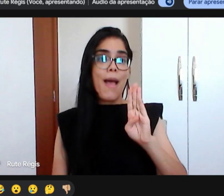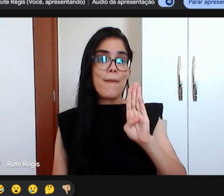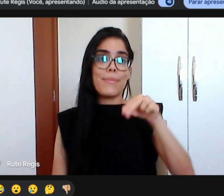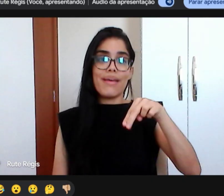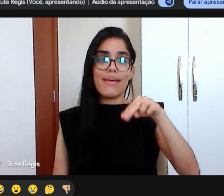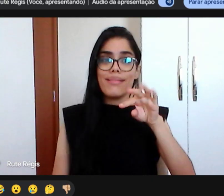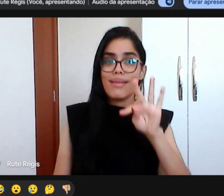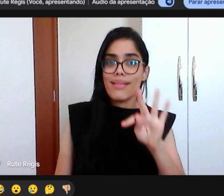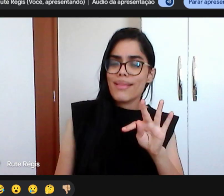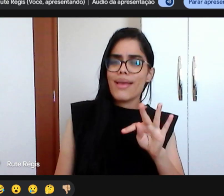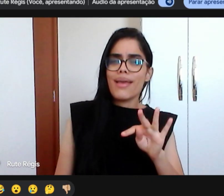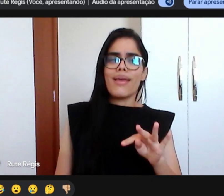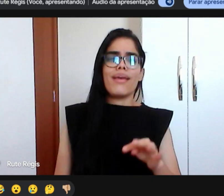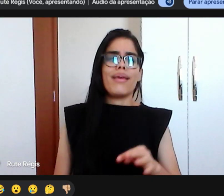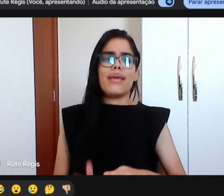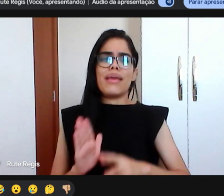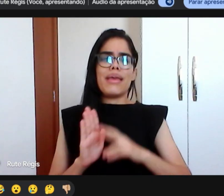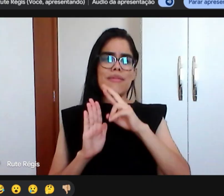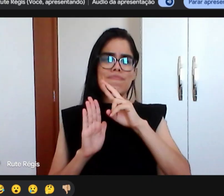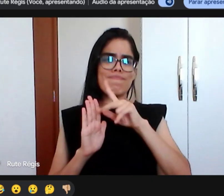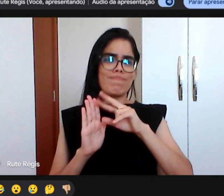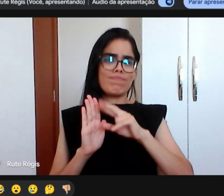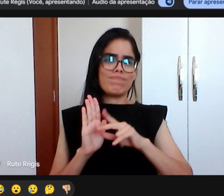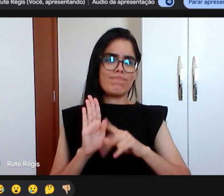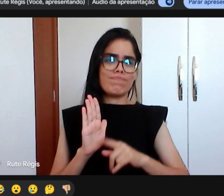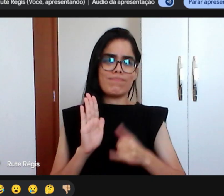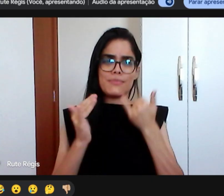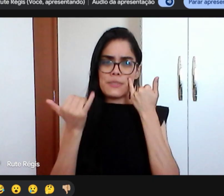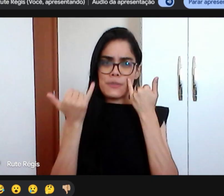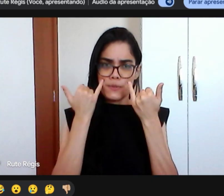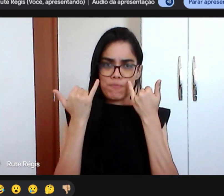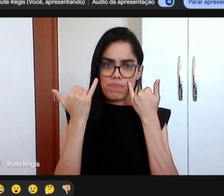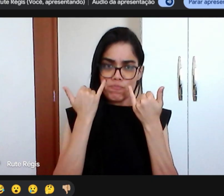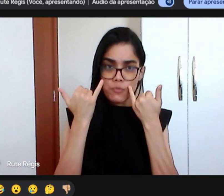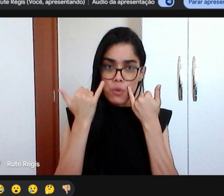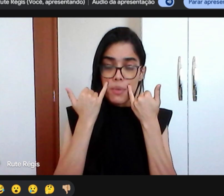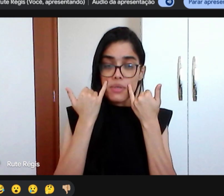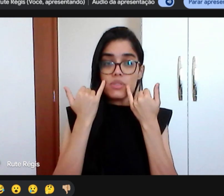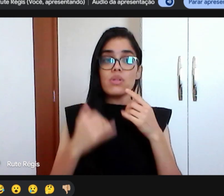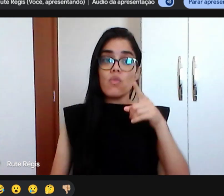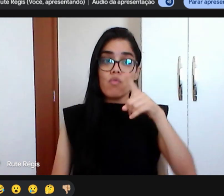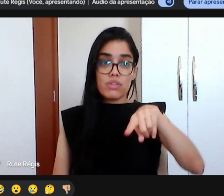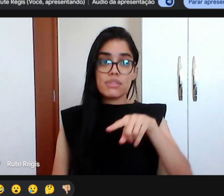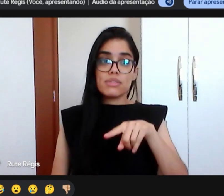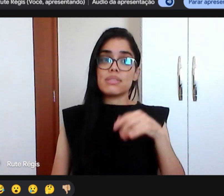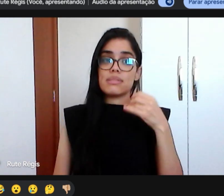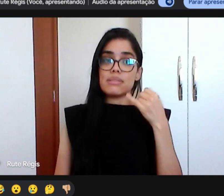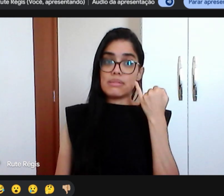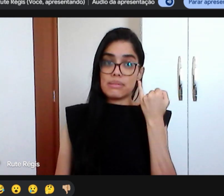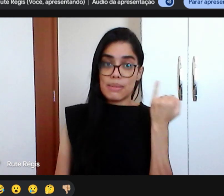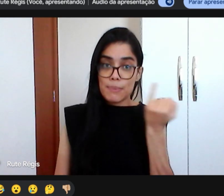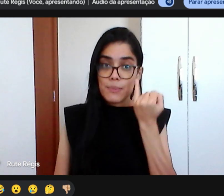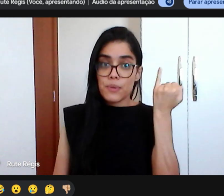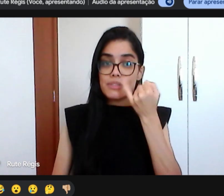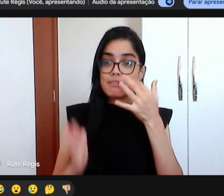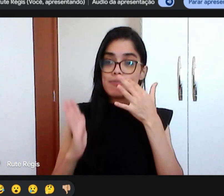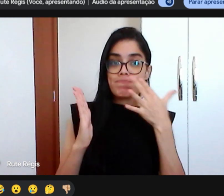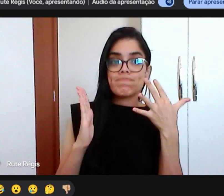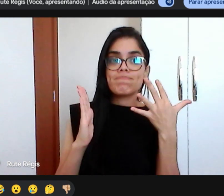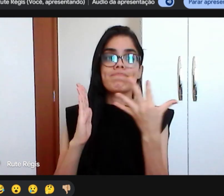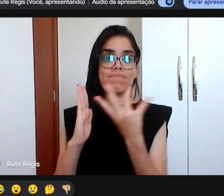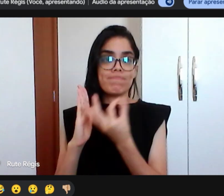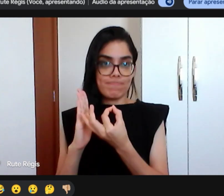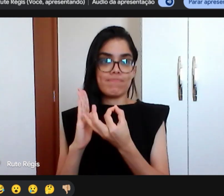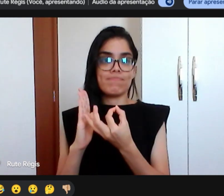máximo, também regras de ABNT, entre outras, certo? Então é importante